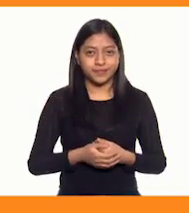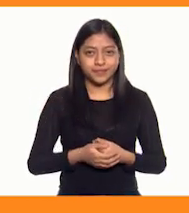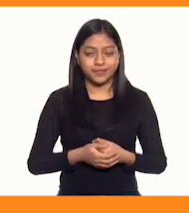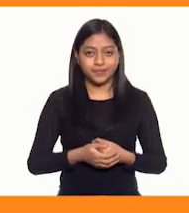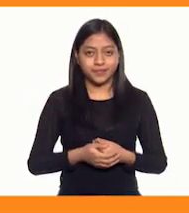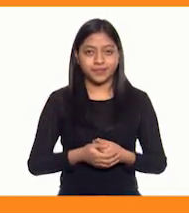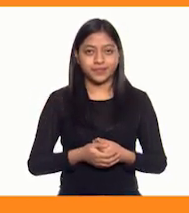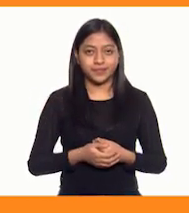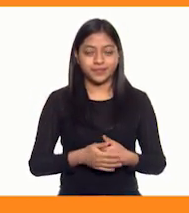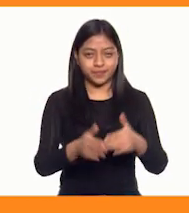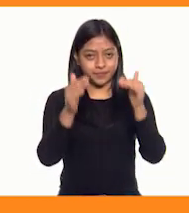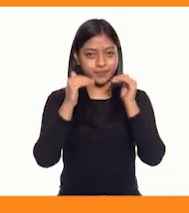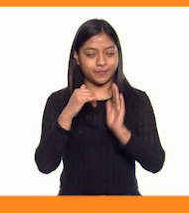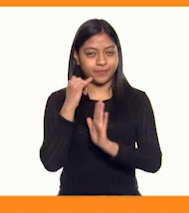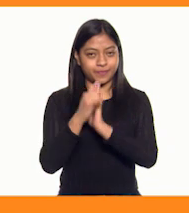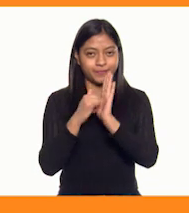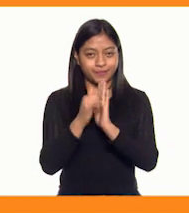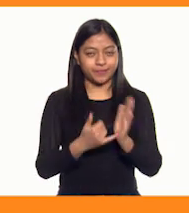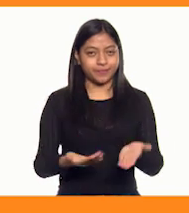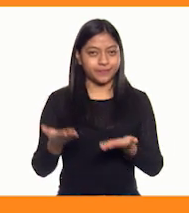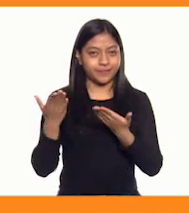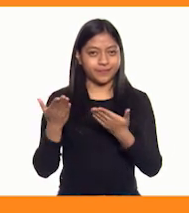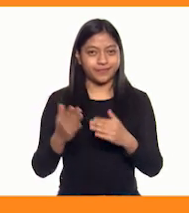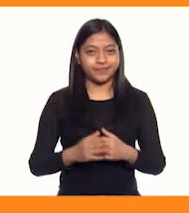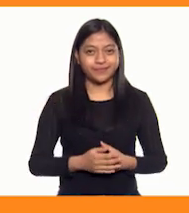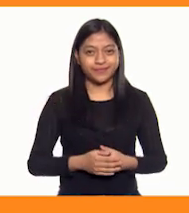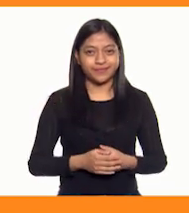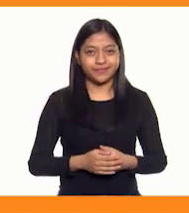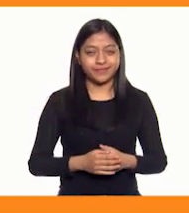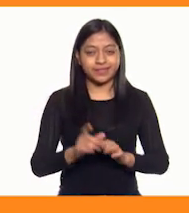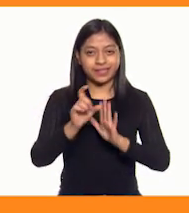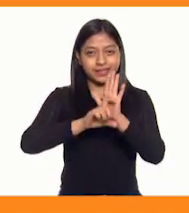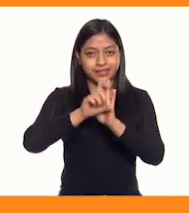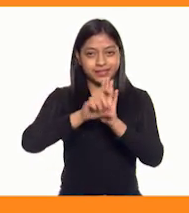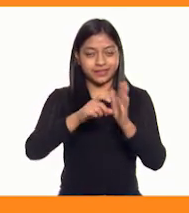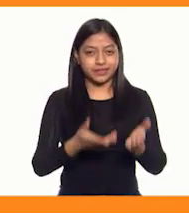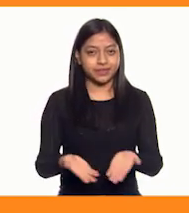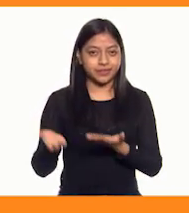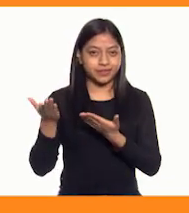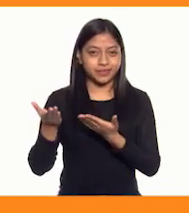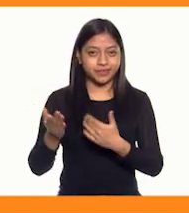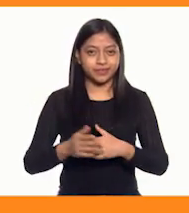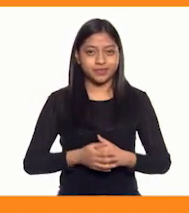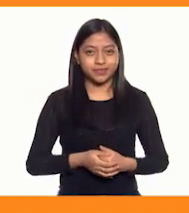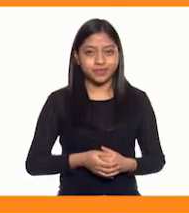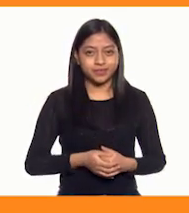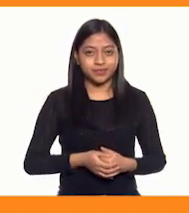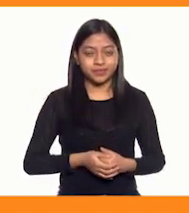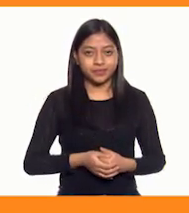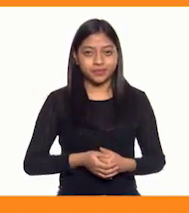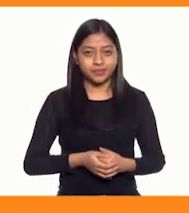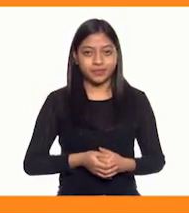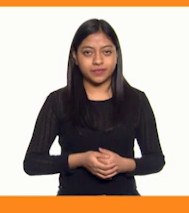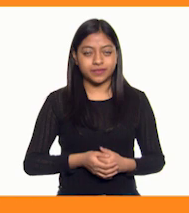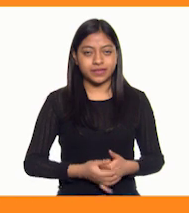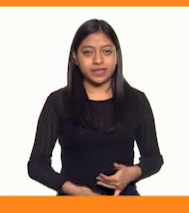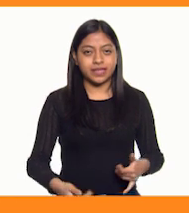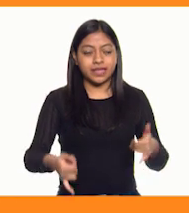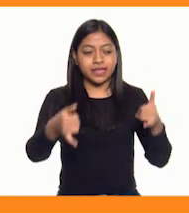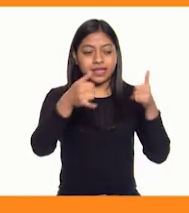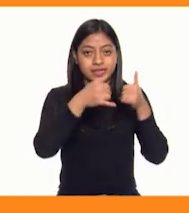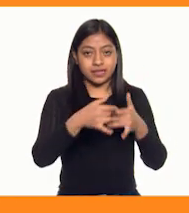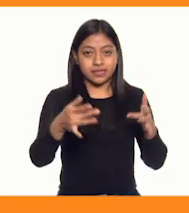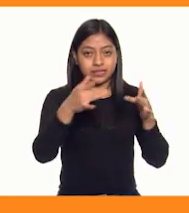@cep_mx. YouTube Canal CEP. Instagram @cep.mx. Teléfonos